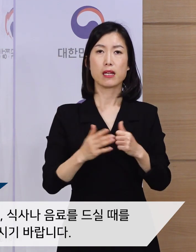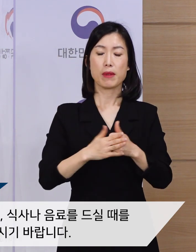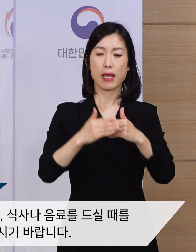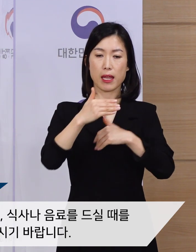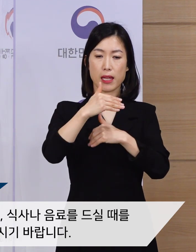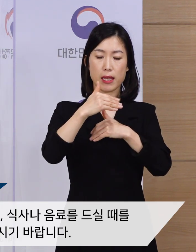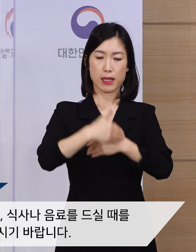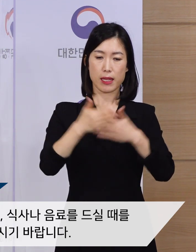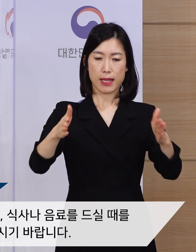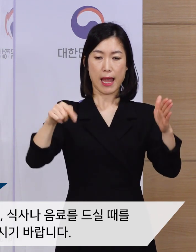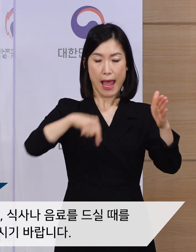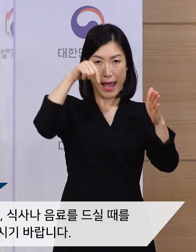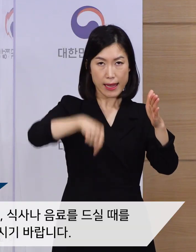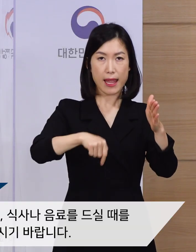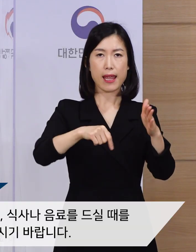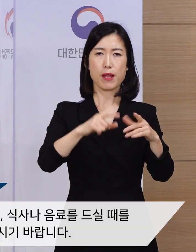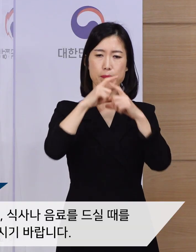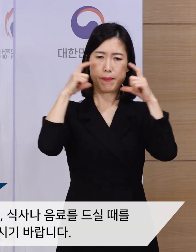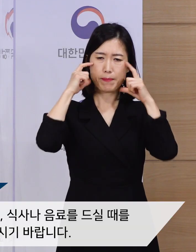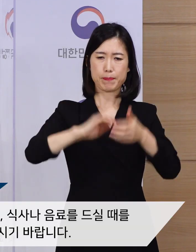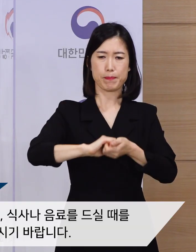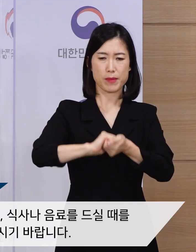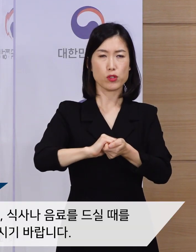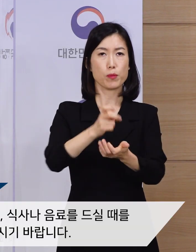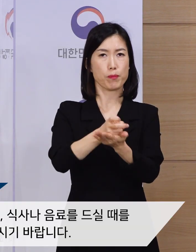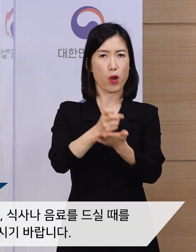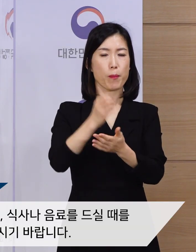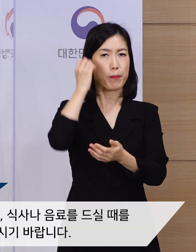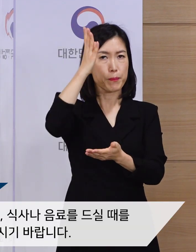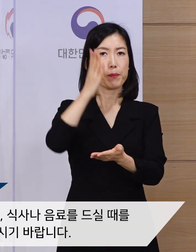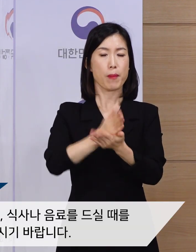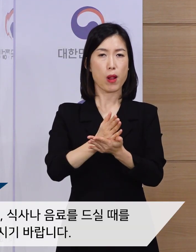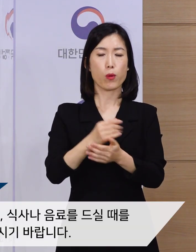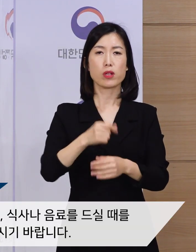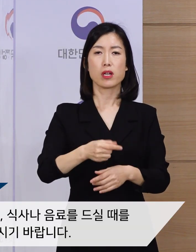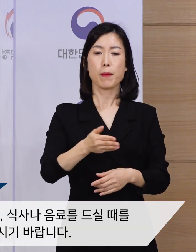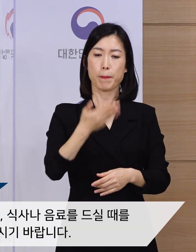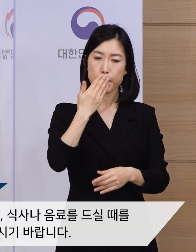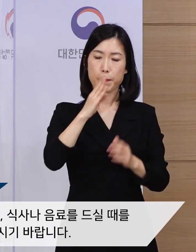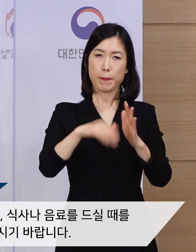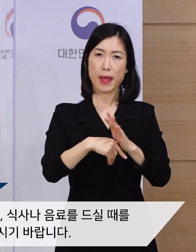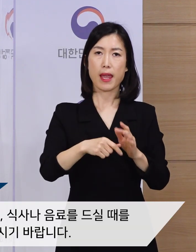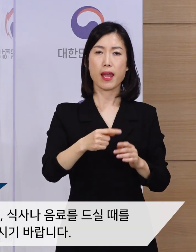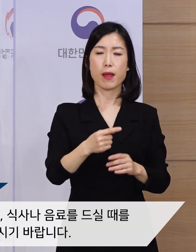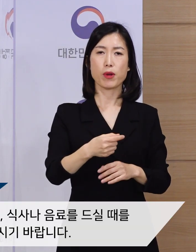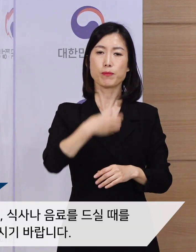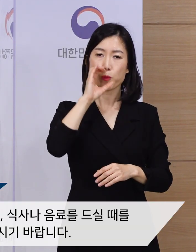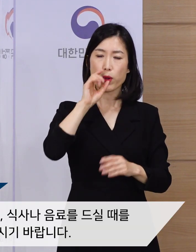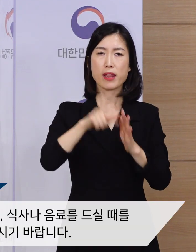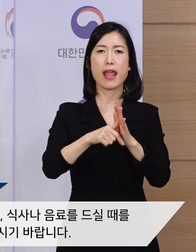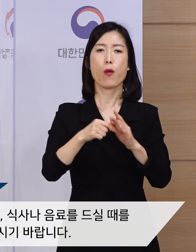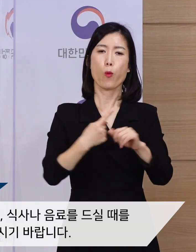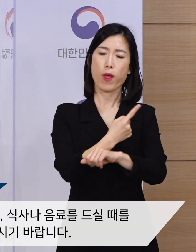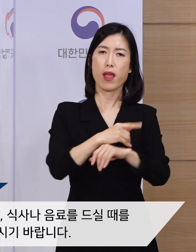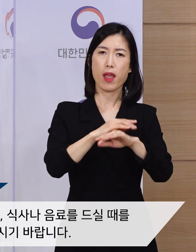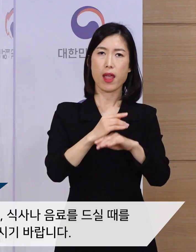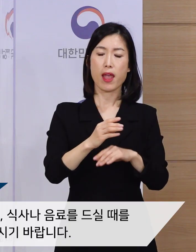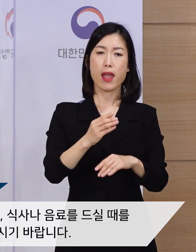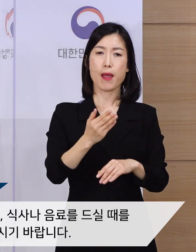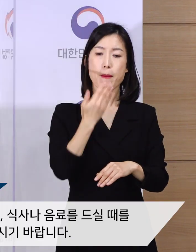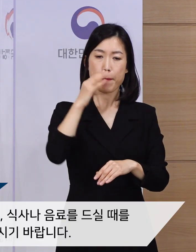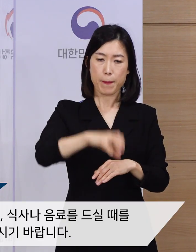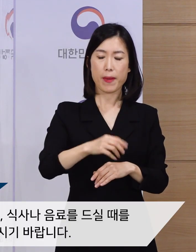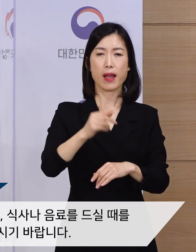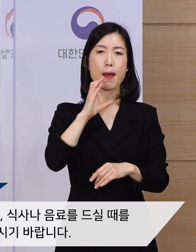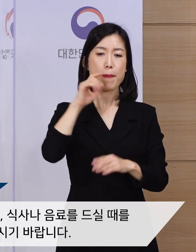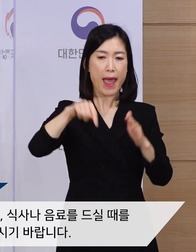실내에서는 마스크가 필수라는 점을 잊지 마시고 식사나 음료를 드실 때를 제외하고는 식당과 카페에서도